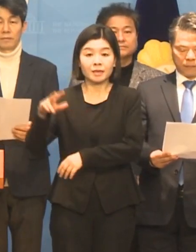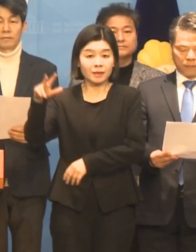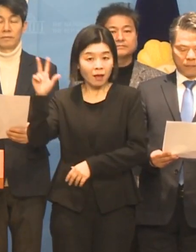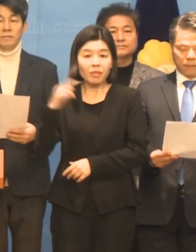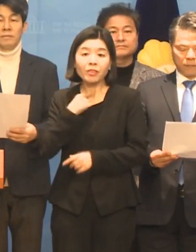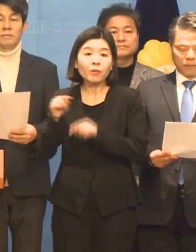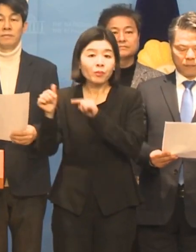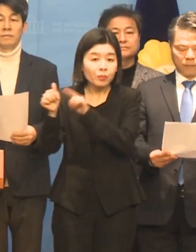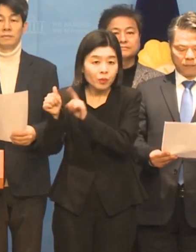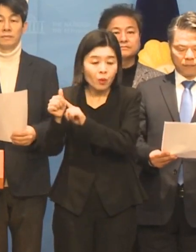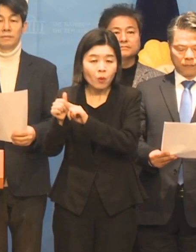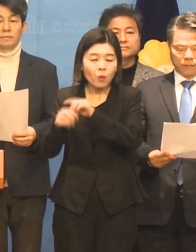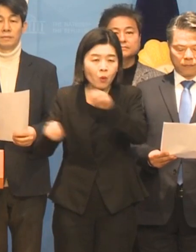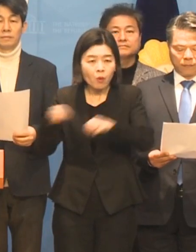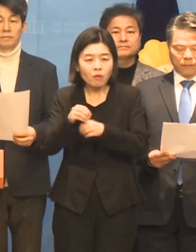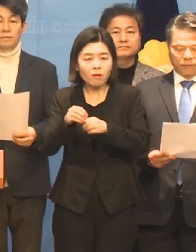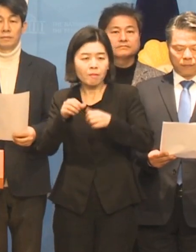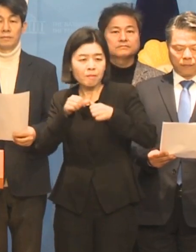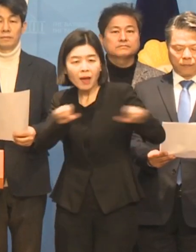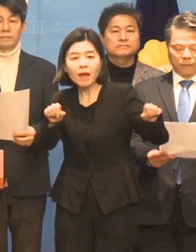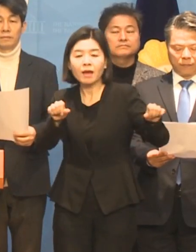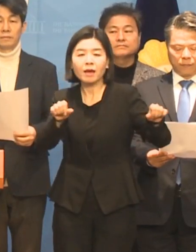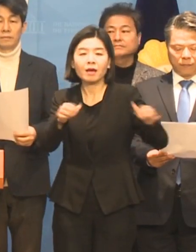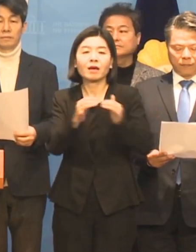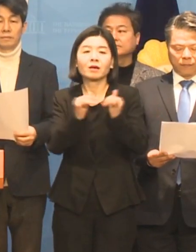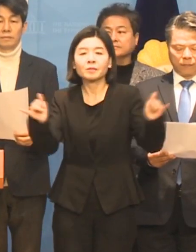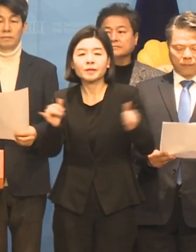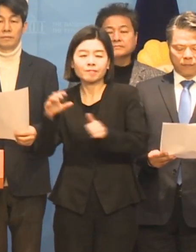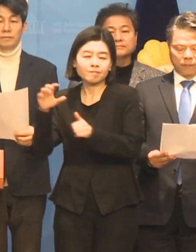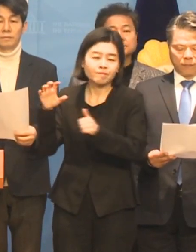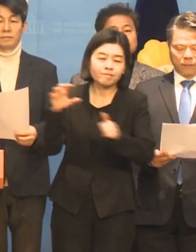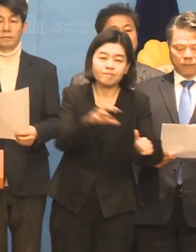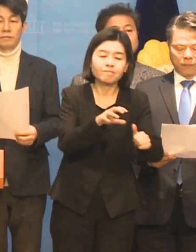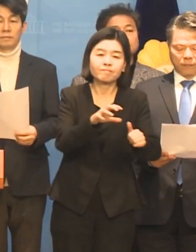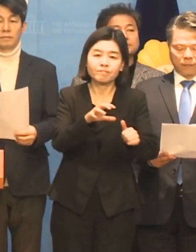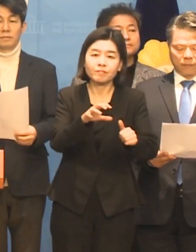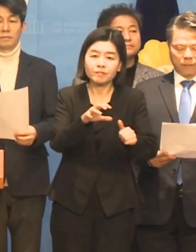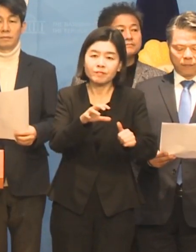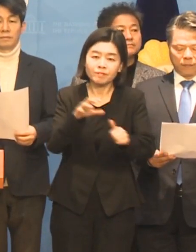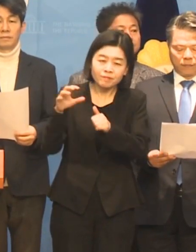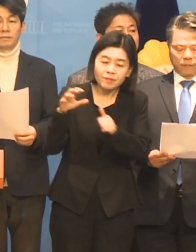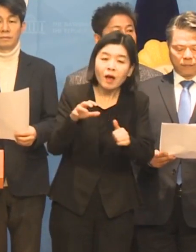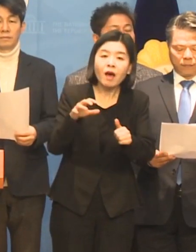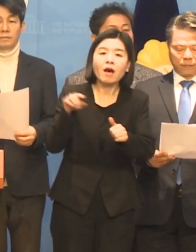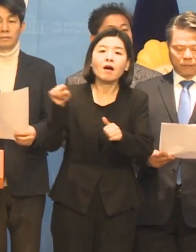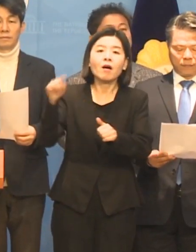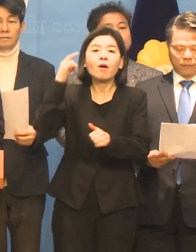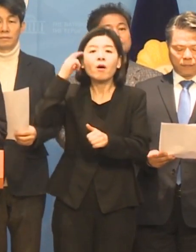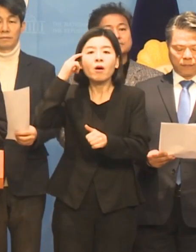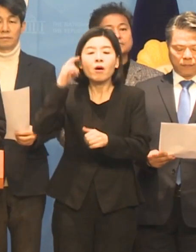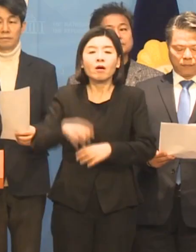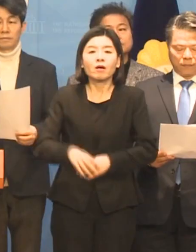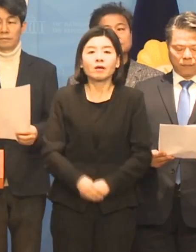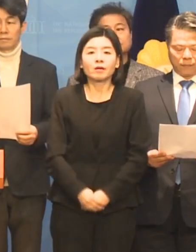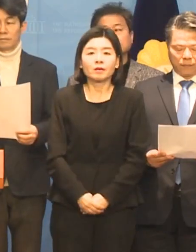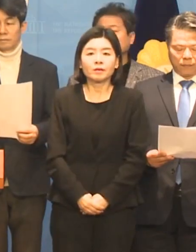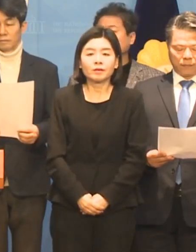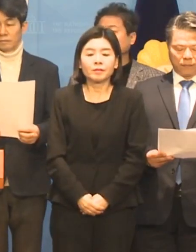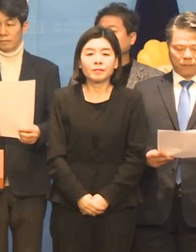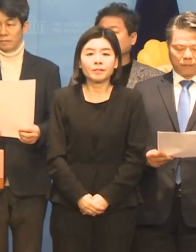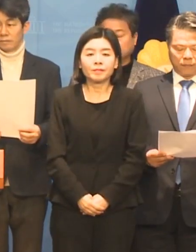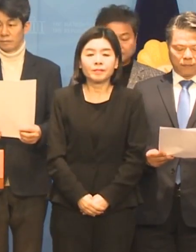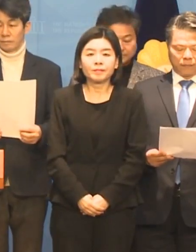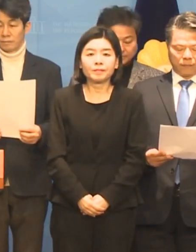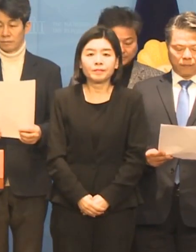오히려 그 성벽을 무너뜨리고 국민을 폭압의 질서 속에 가두려 했던 것입니다.